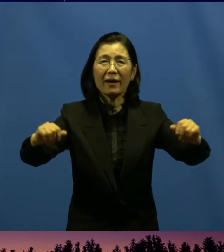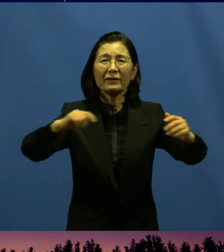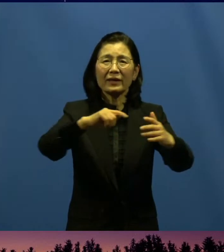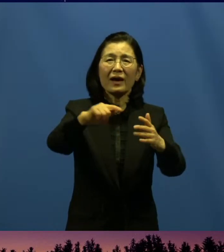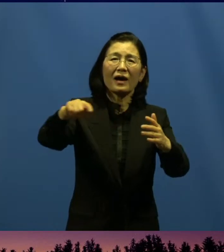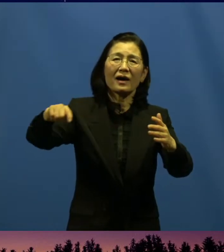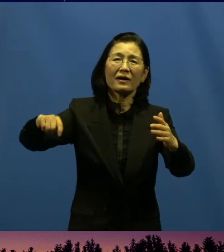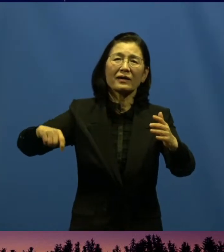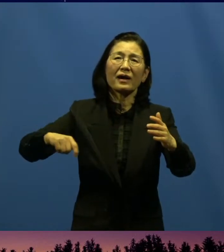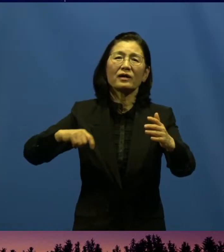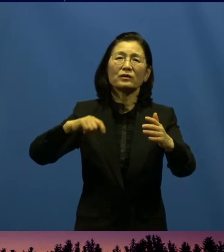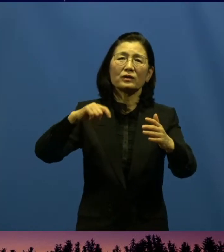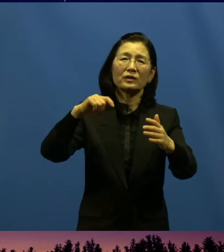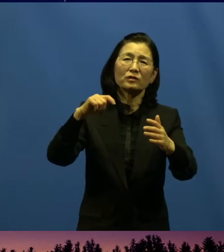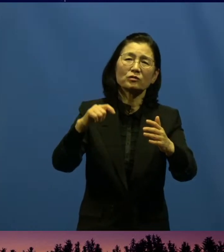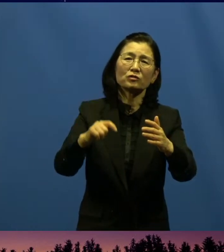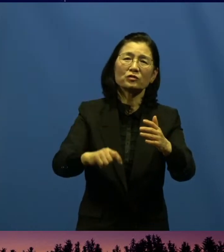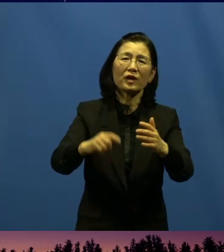황폐한 땅